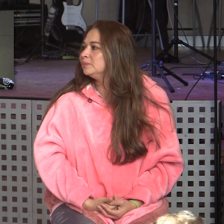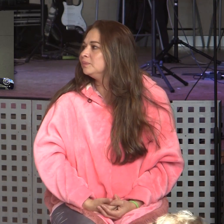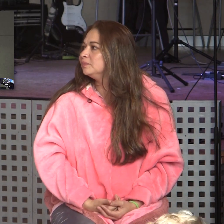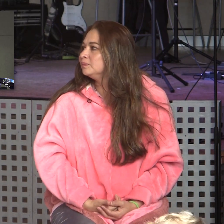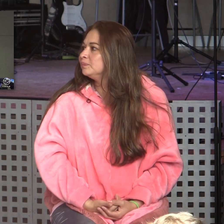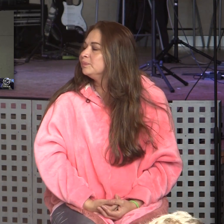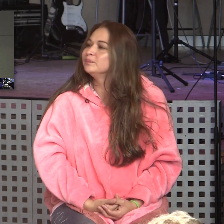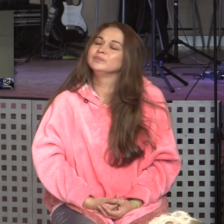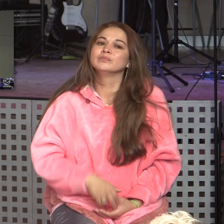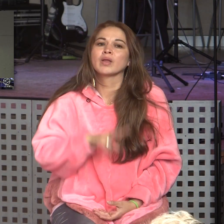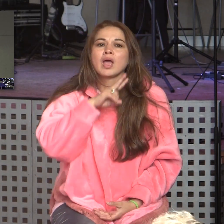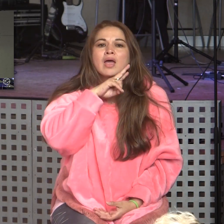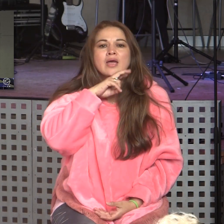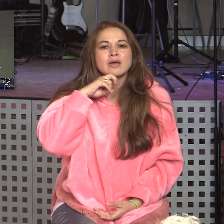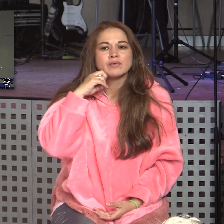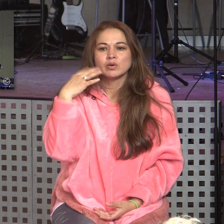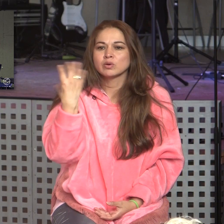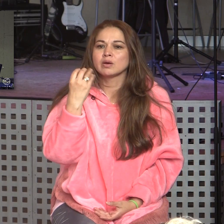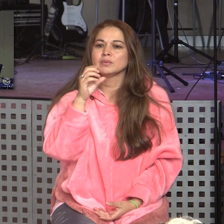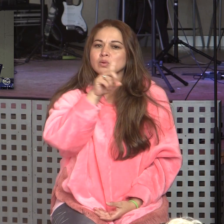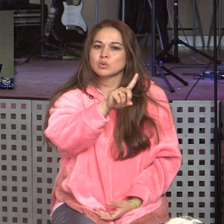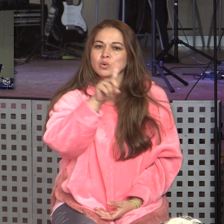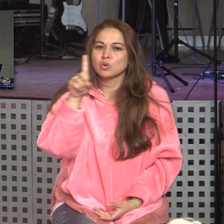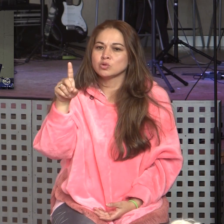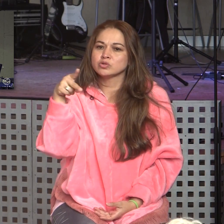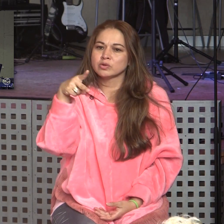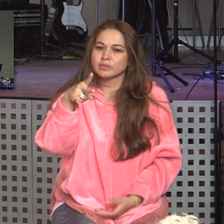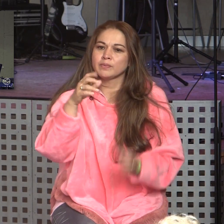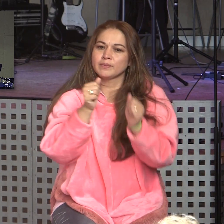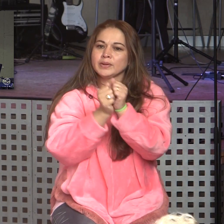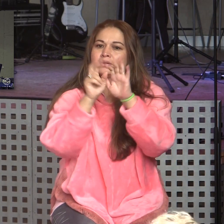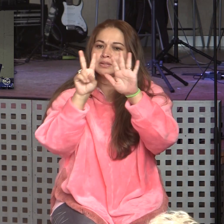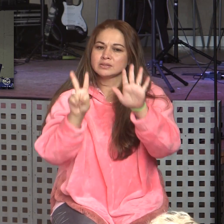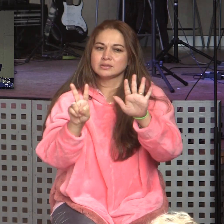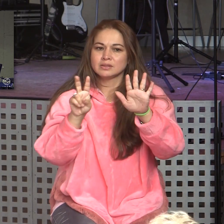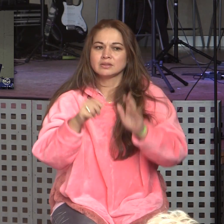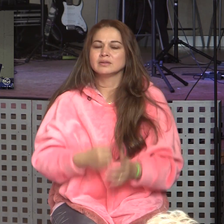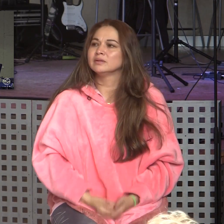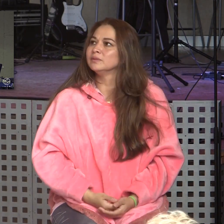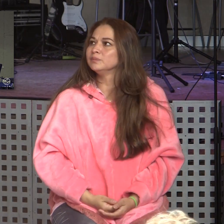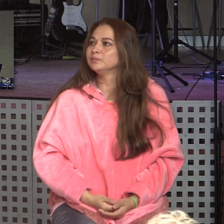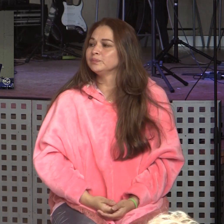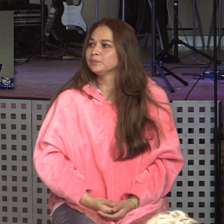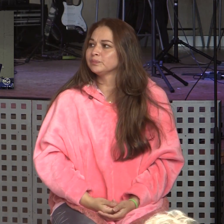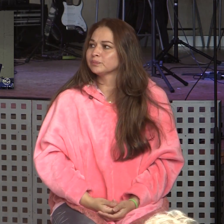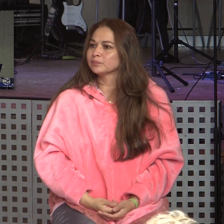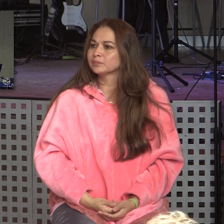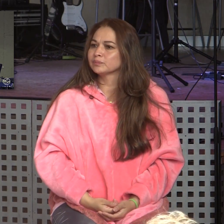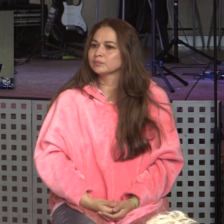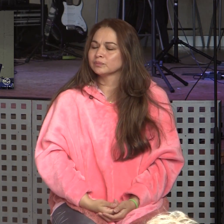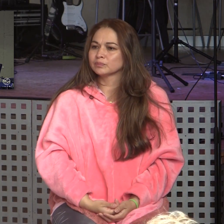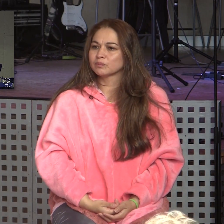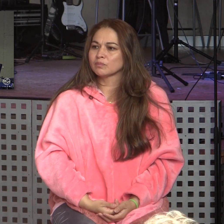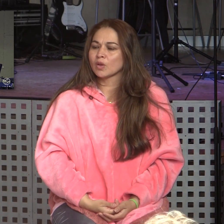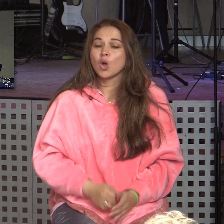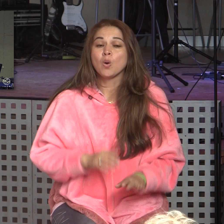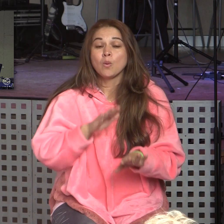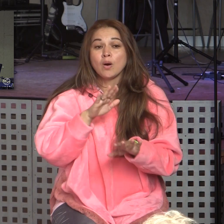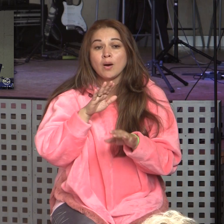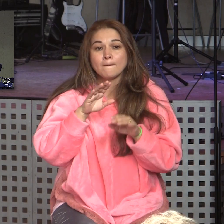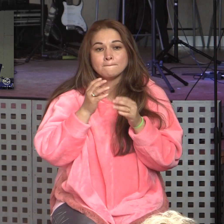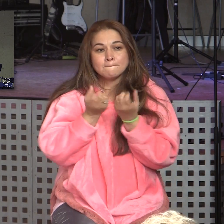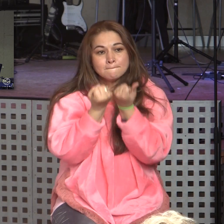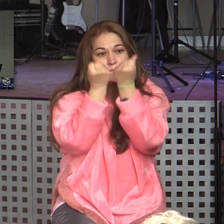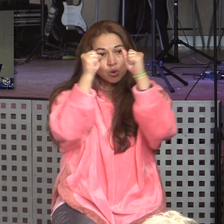Moisés. Hebreos 11, 27. Por la fe dejó a Egipto, no temiendo